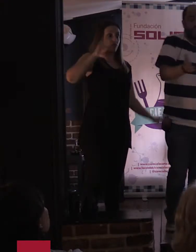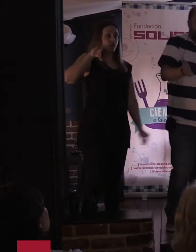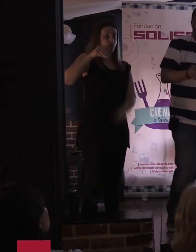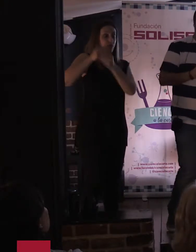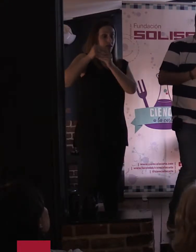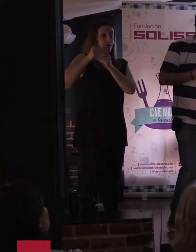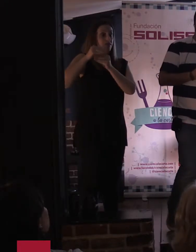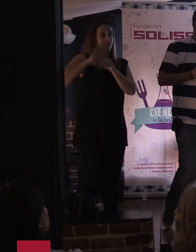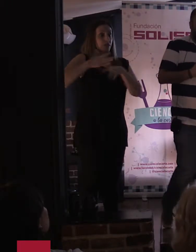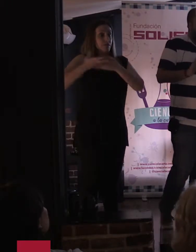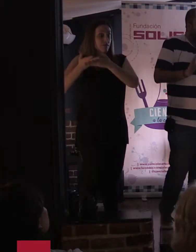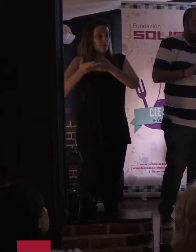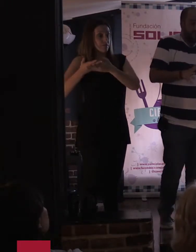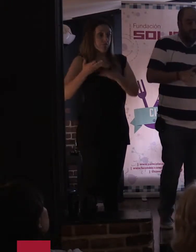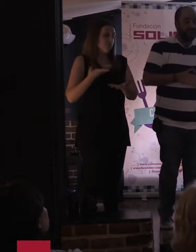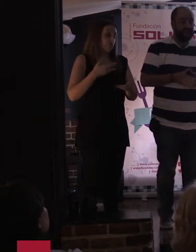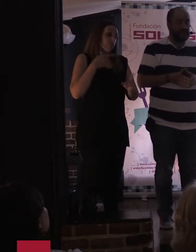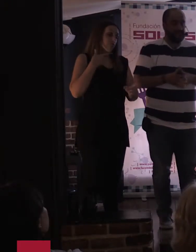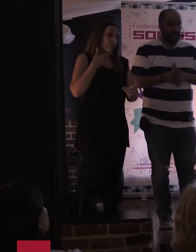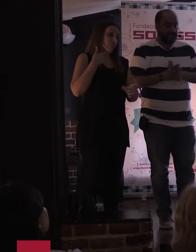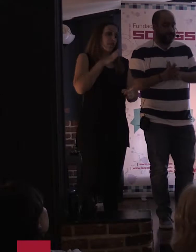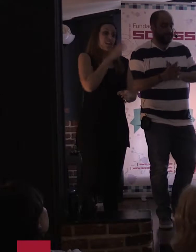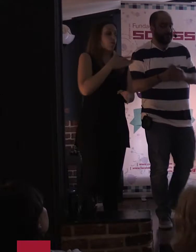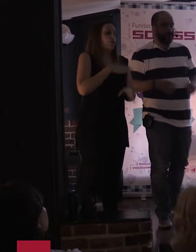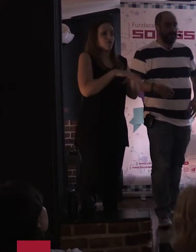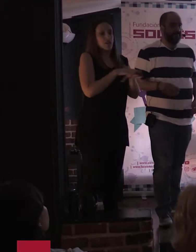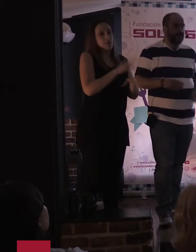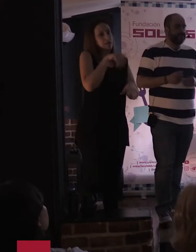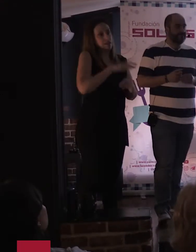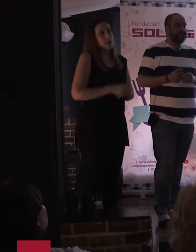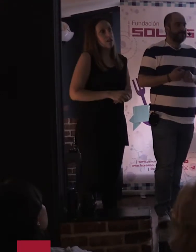de estos grupos de investigación internacionales. El motivo fundamental es ese.